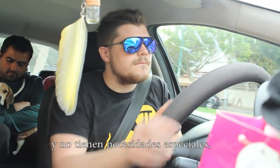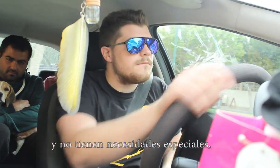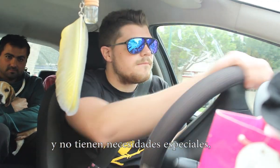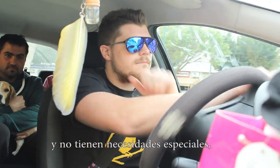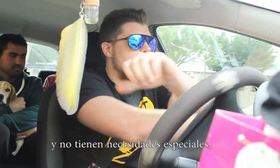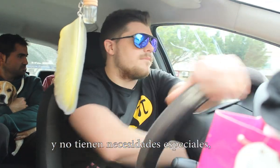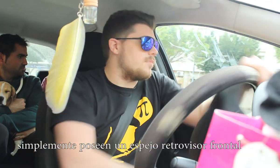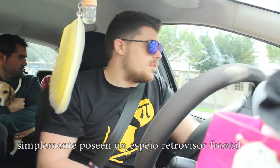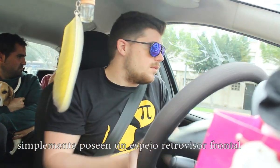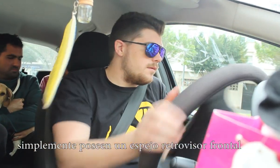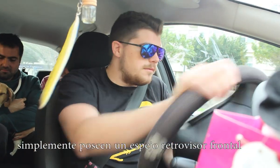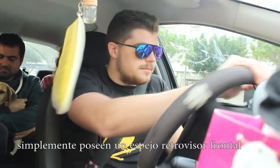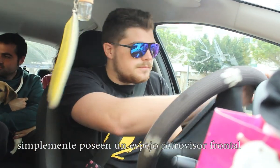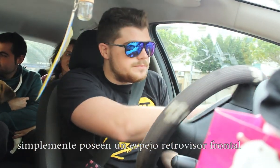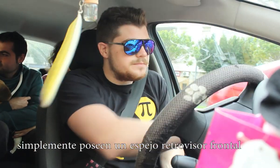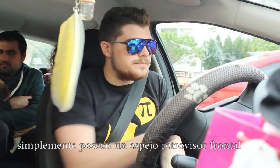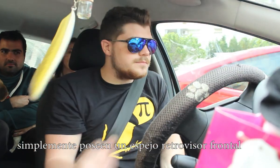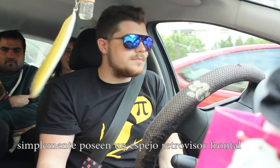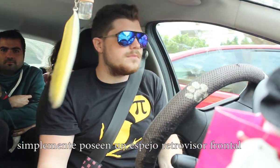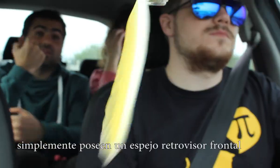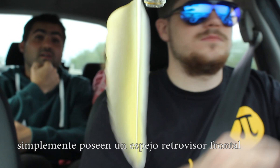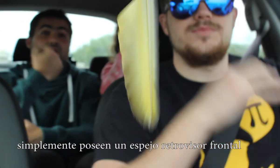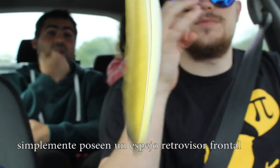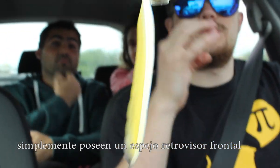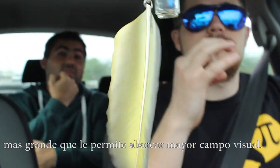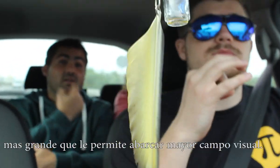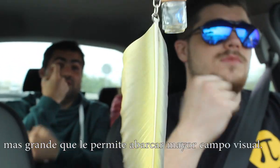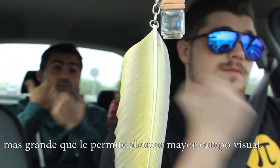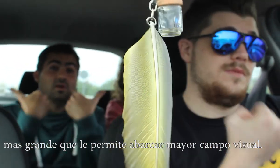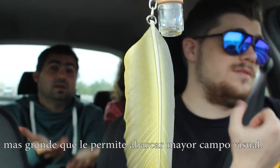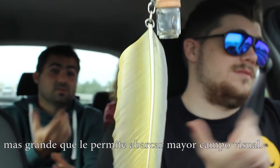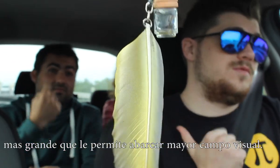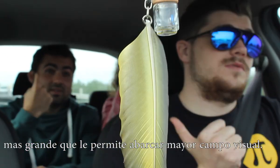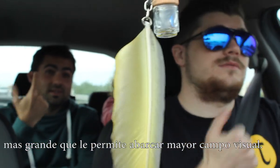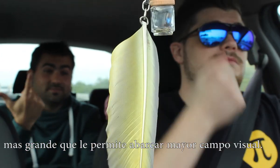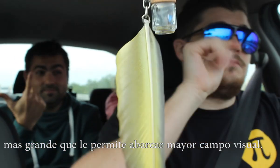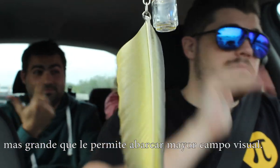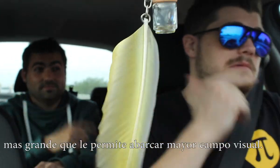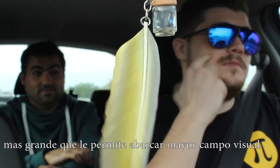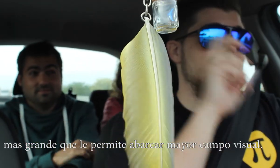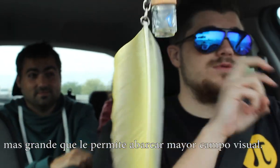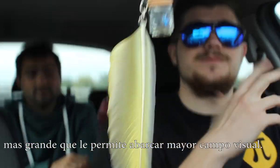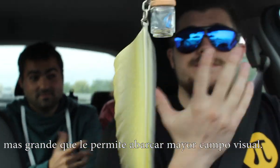especiales. Simplemente poseen un espejo retrovisor frontal más grande, que le permite aparcar mayor campo visual.